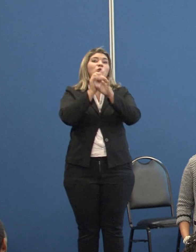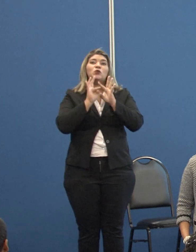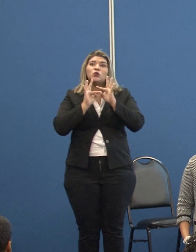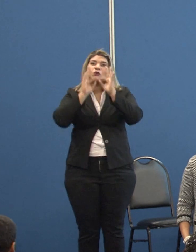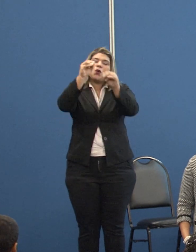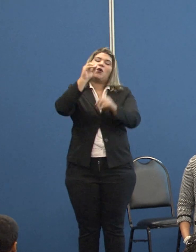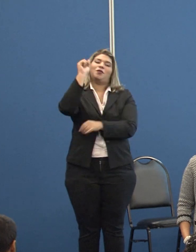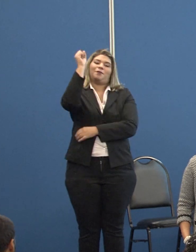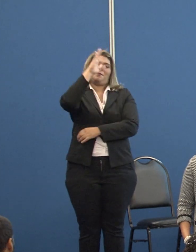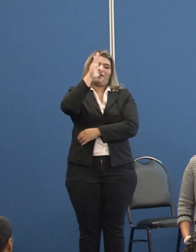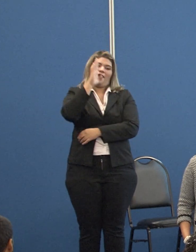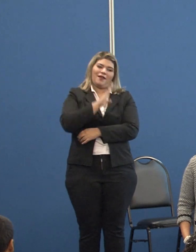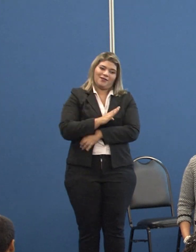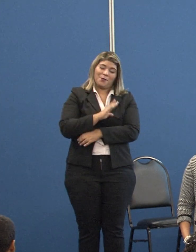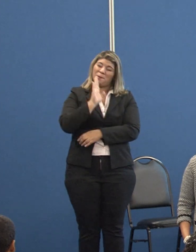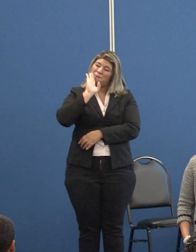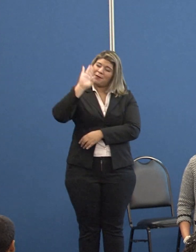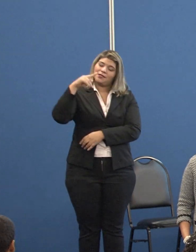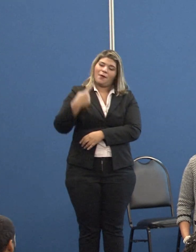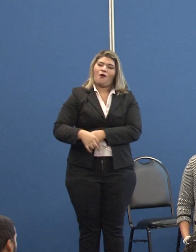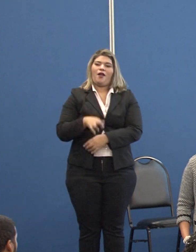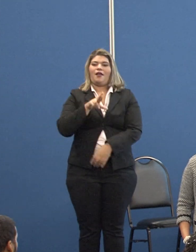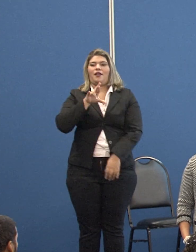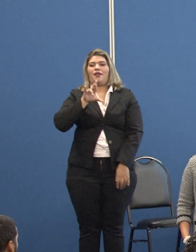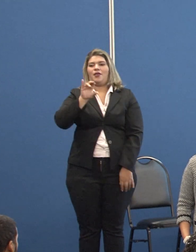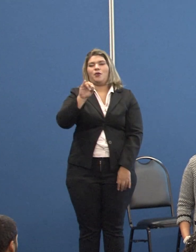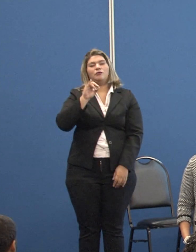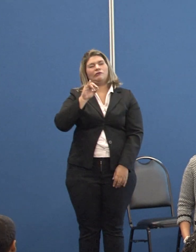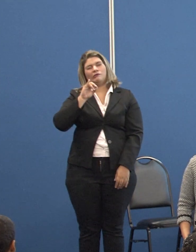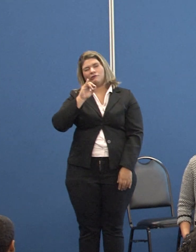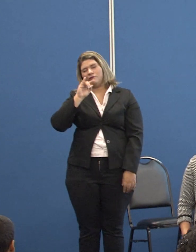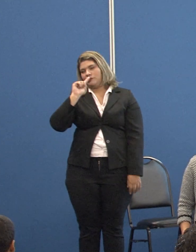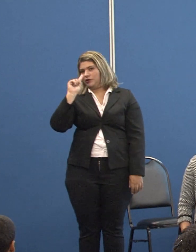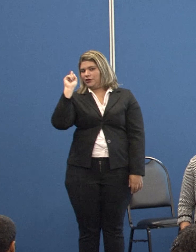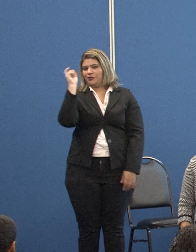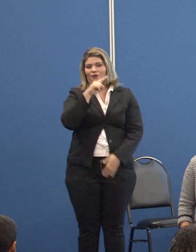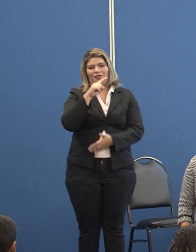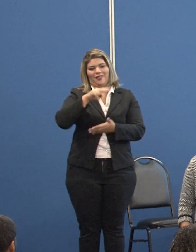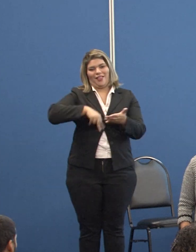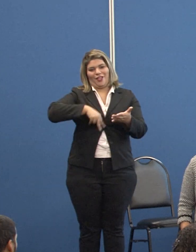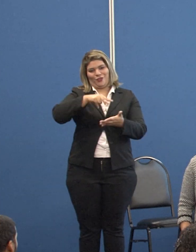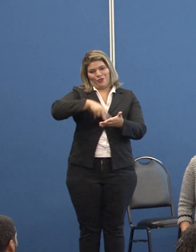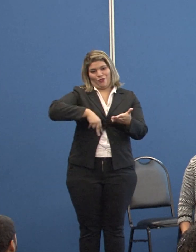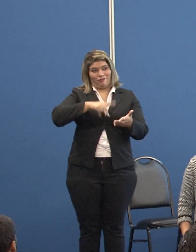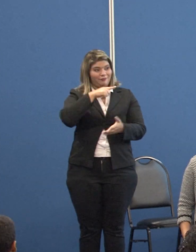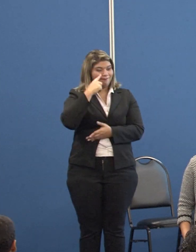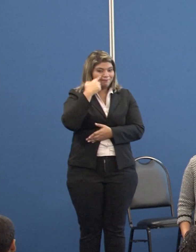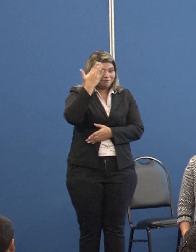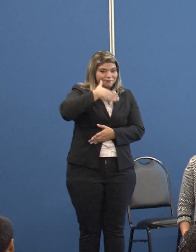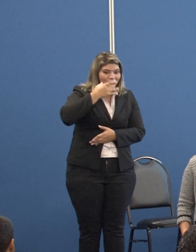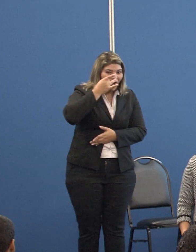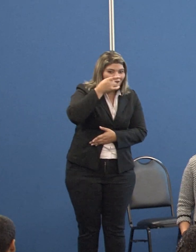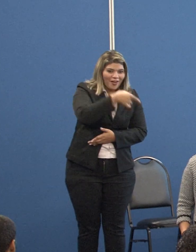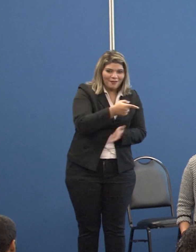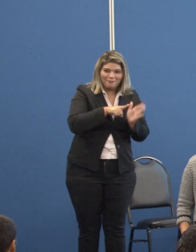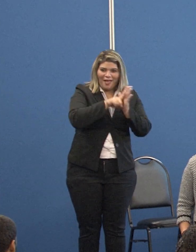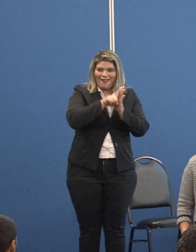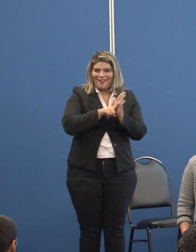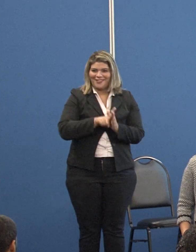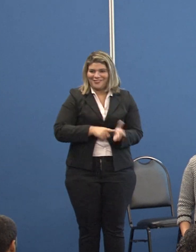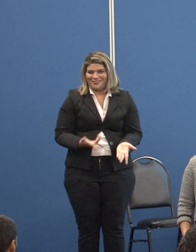brasileiros, principalmente aqui no Rio de Janeiro, estão com muitas dificuldades. Os índices mostram isso, né? De não